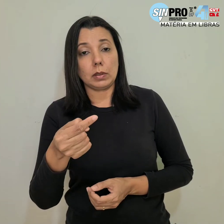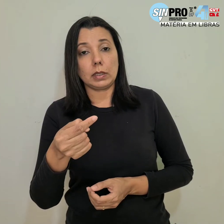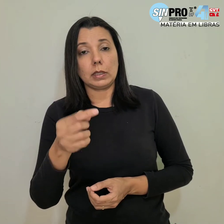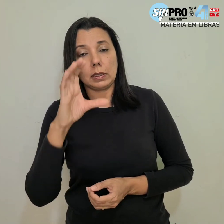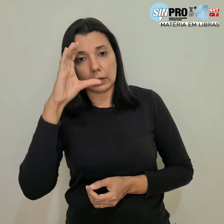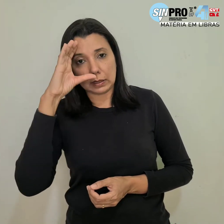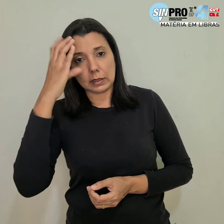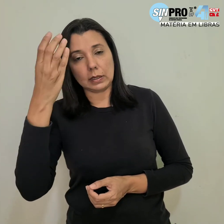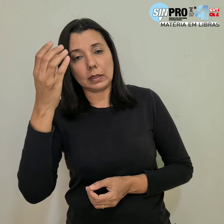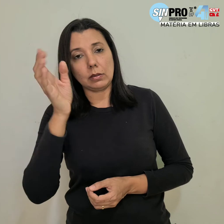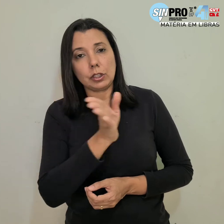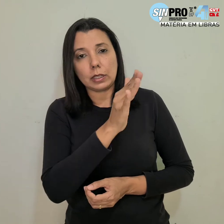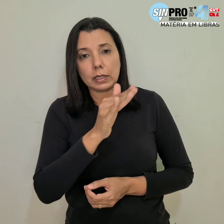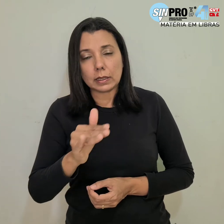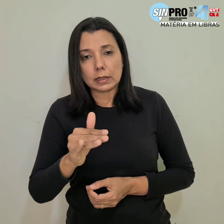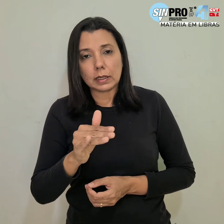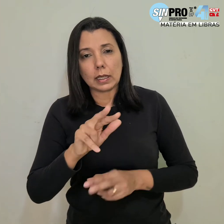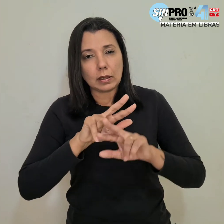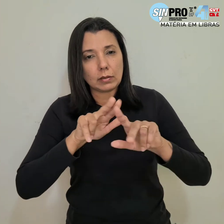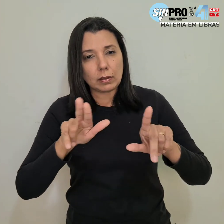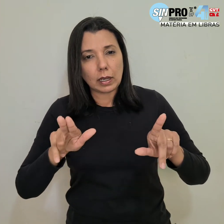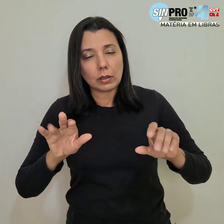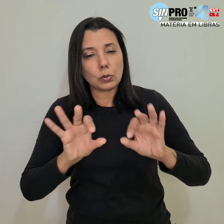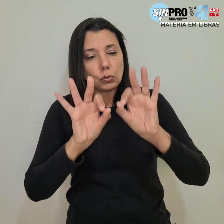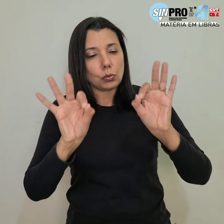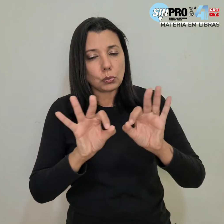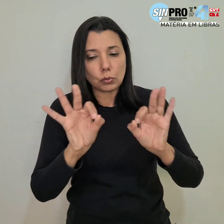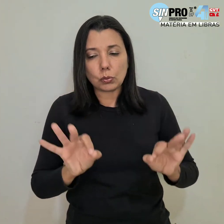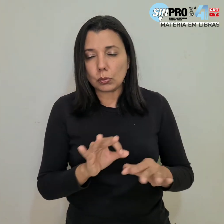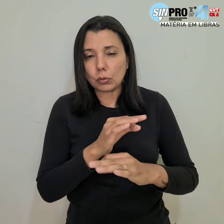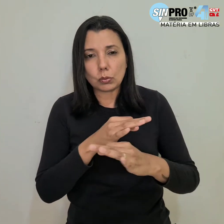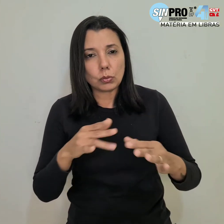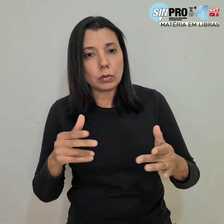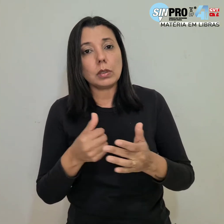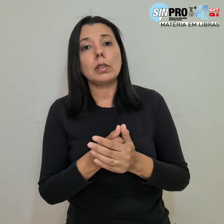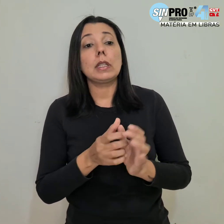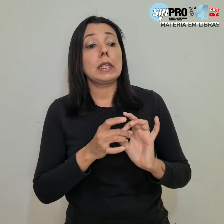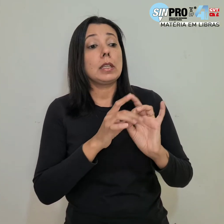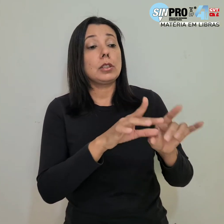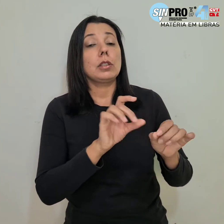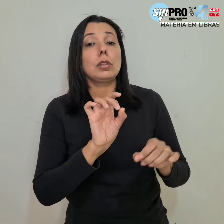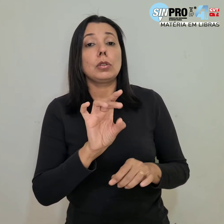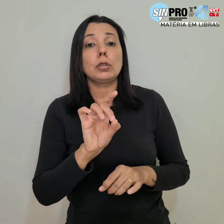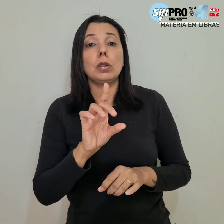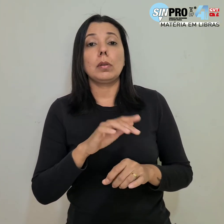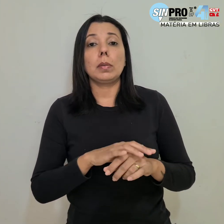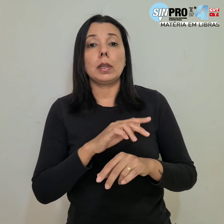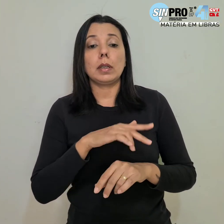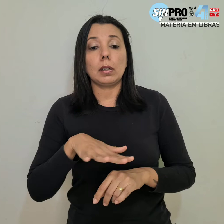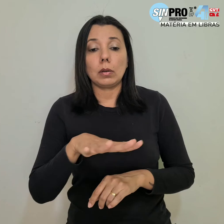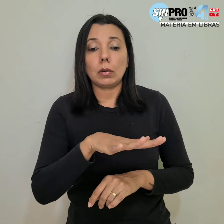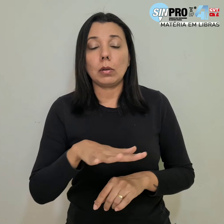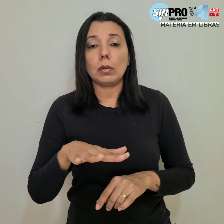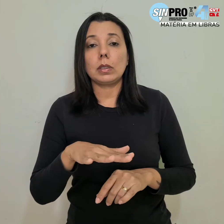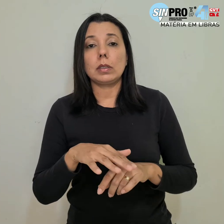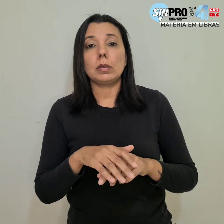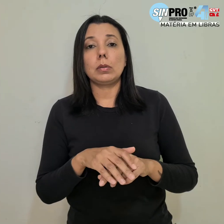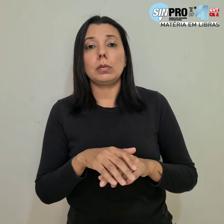na decisão de cancelar grandes eventos, deixando a medida apenas para áreas com transmissão